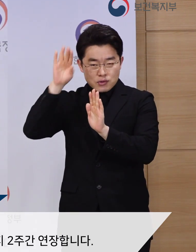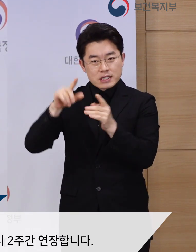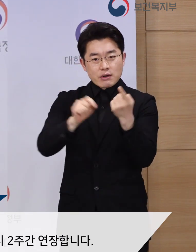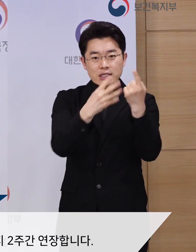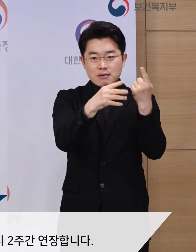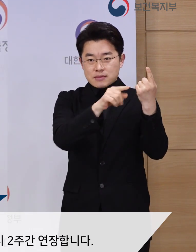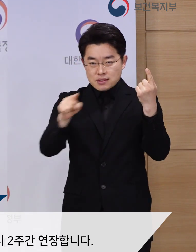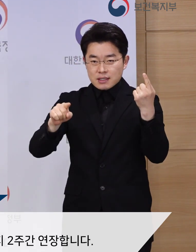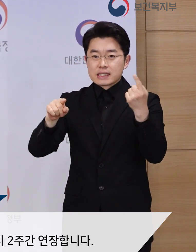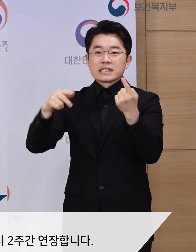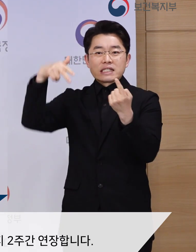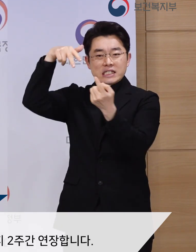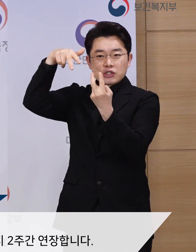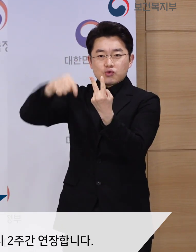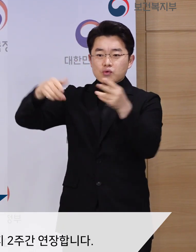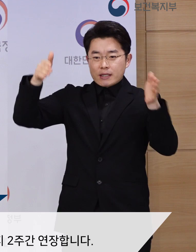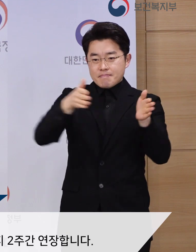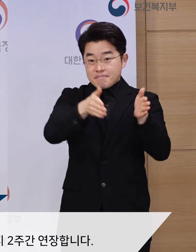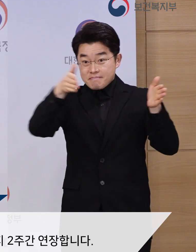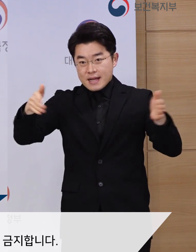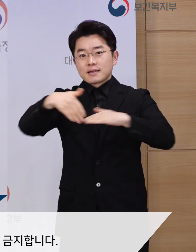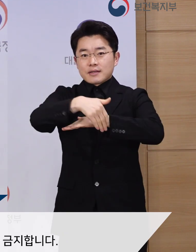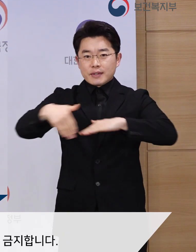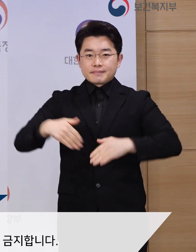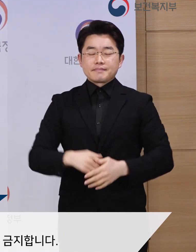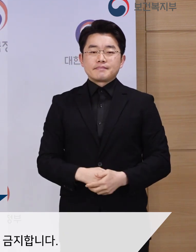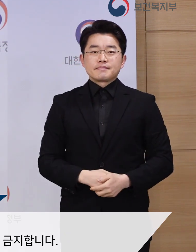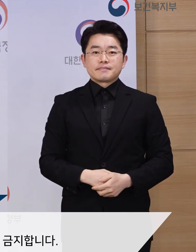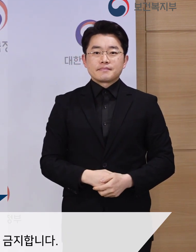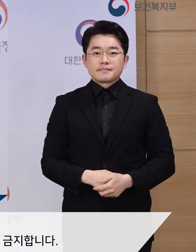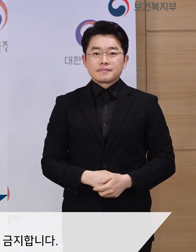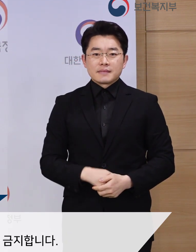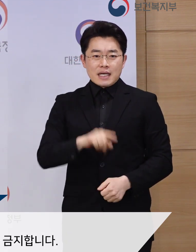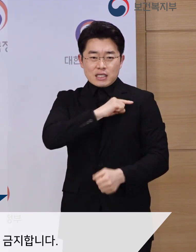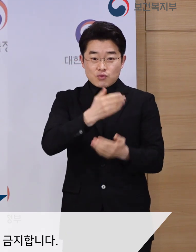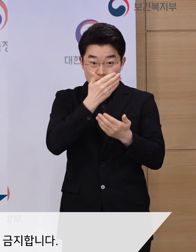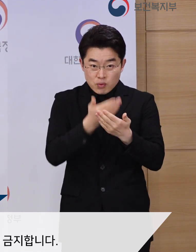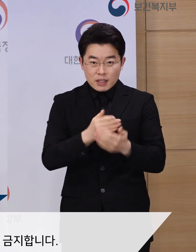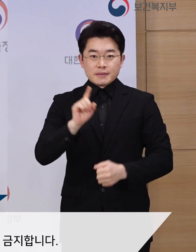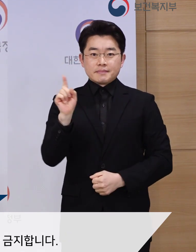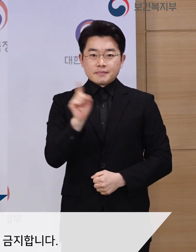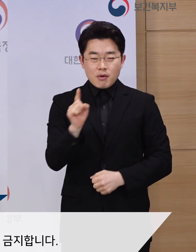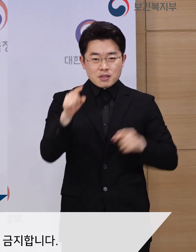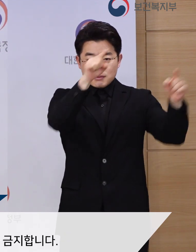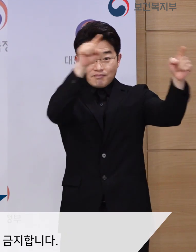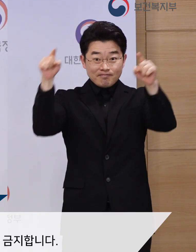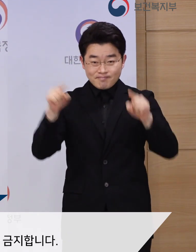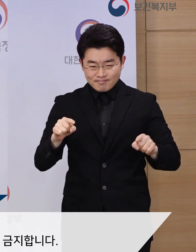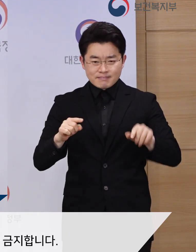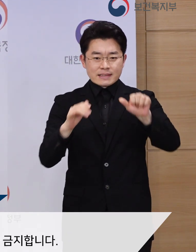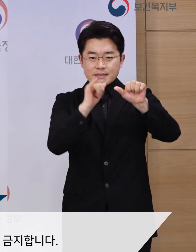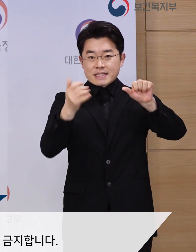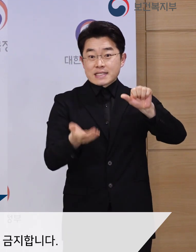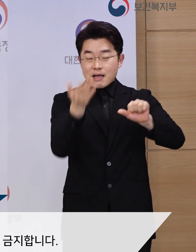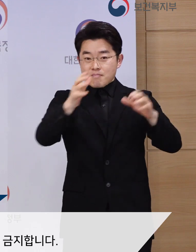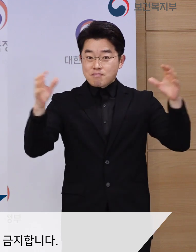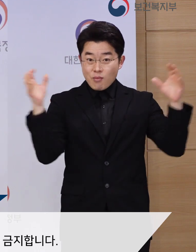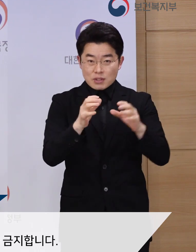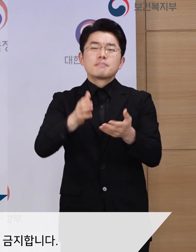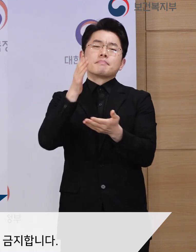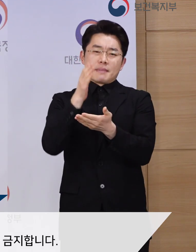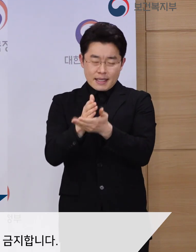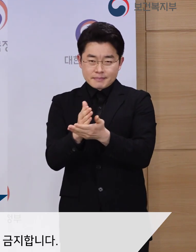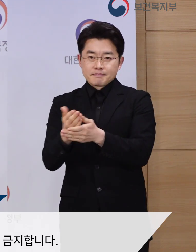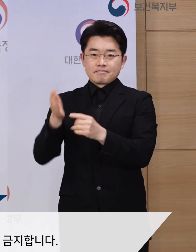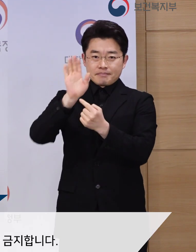17일까지 2주간 연장합니다. 특히 가장 핵심적인 조치로 수도권을 넘어 전국적으로